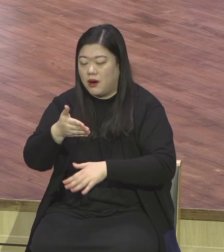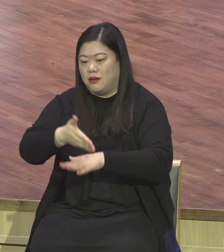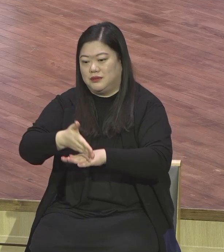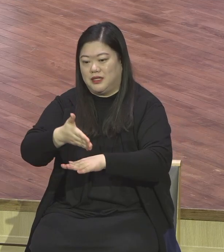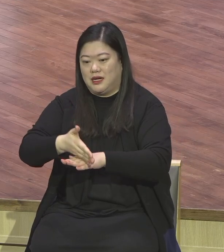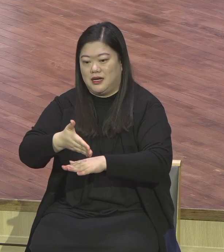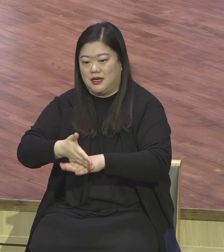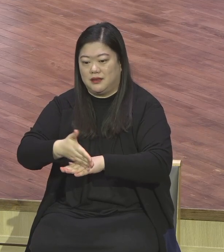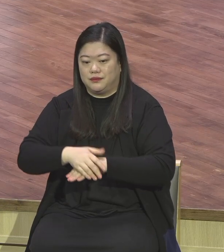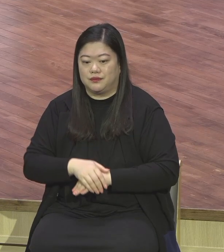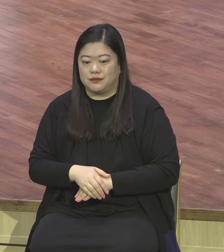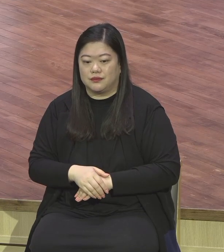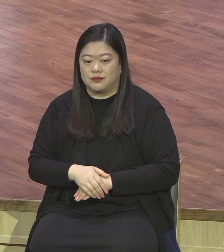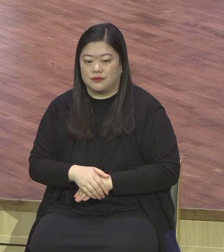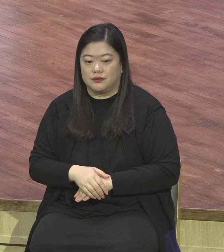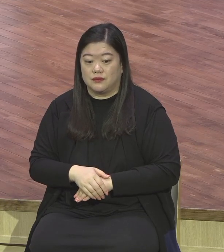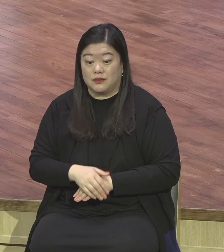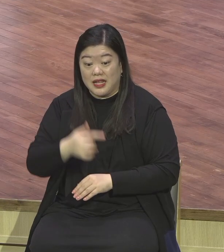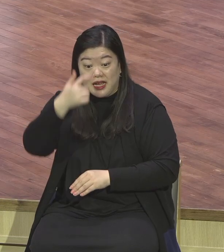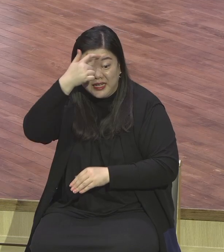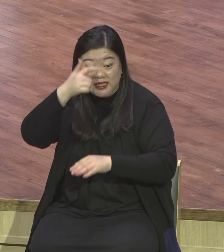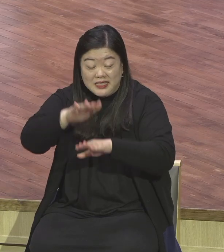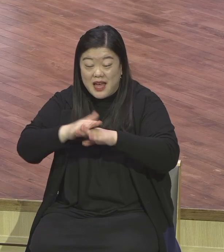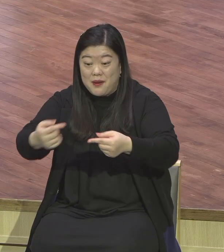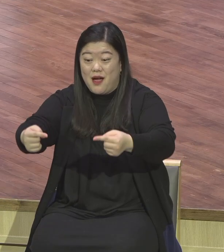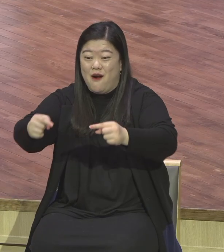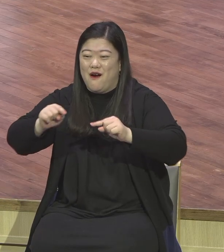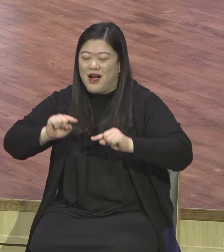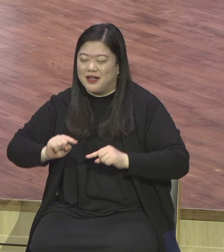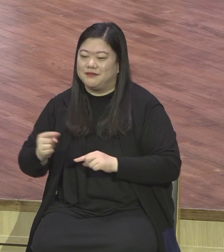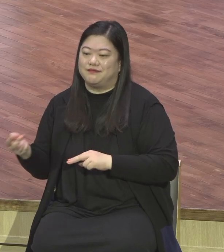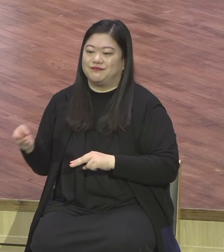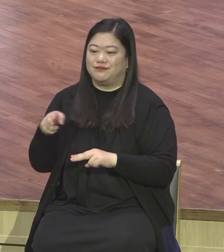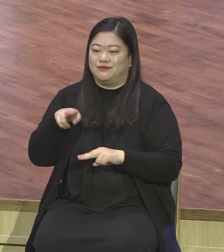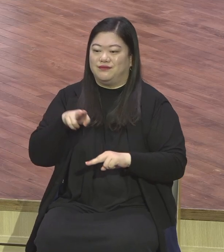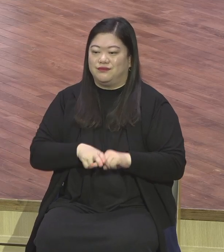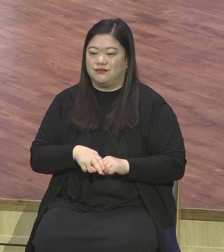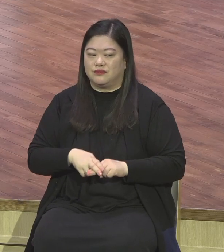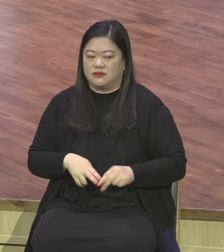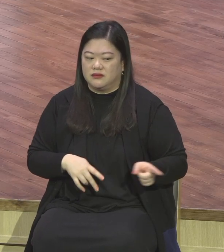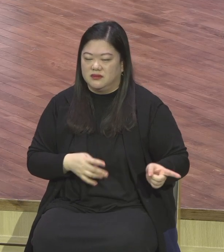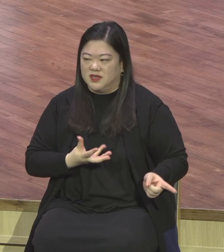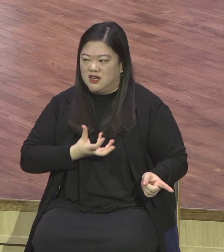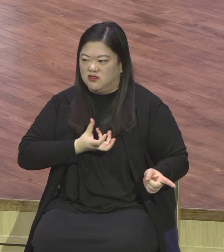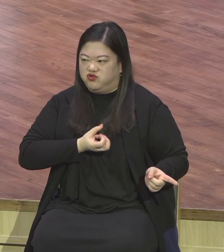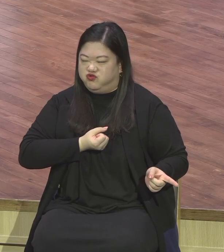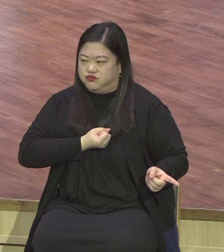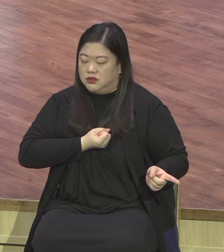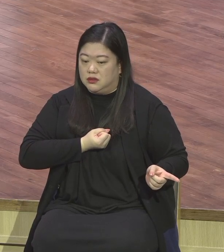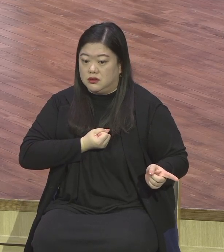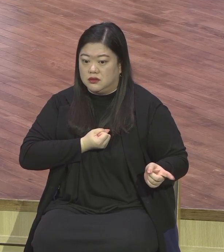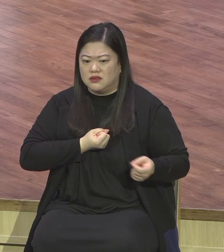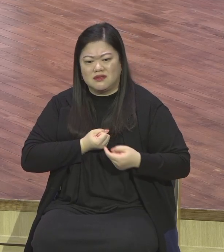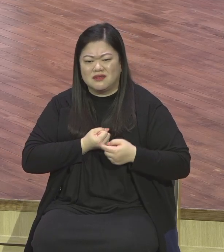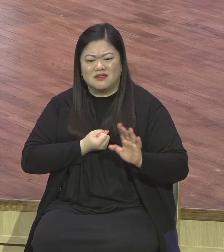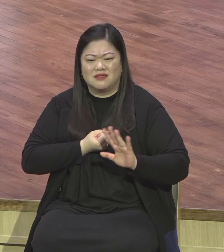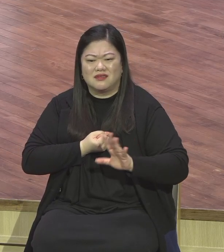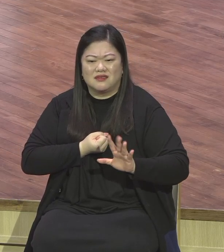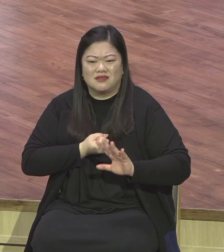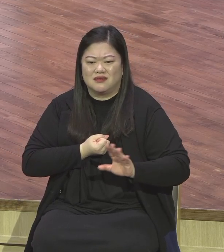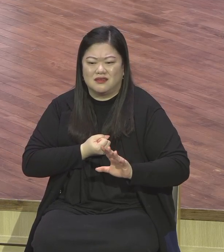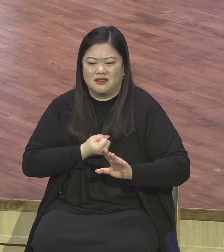원안을 품고 오지 말라는 얘기예요 감사하는 마음으로 성전에 들어오라는 얘기입니다 감사를 강조하고 있어요